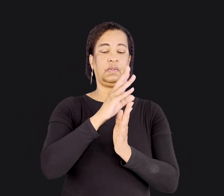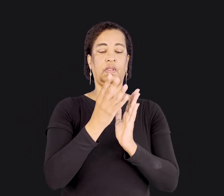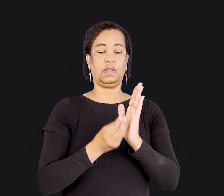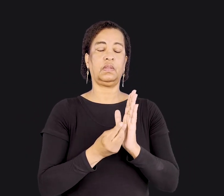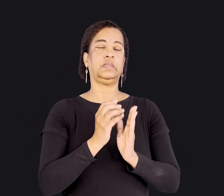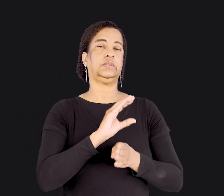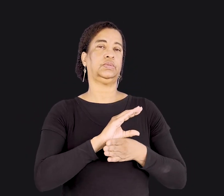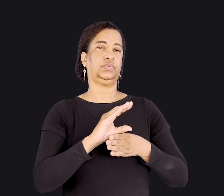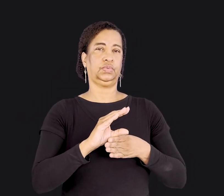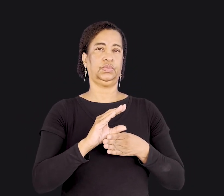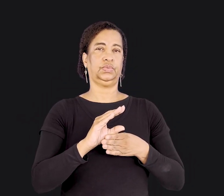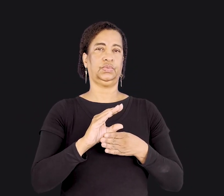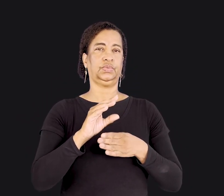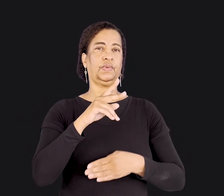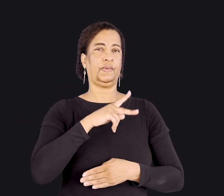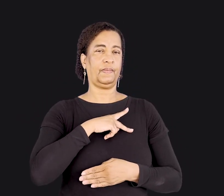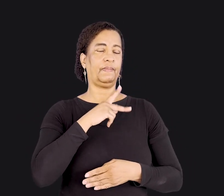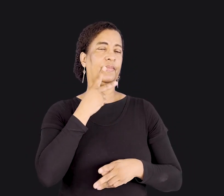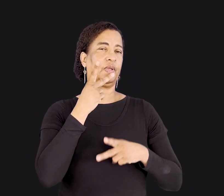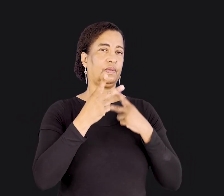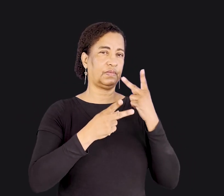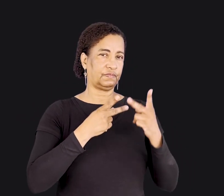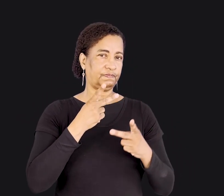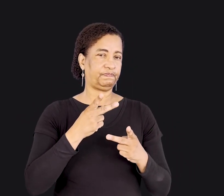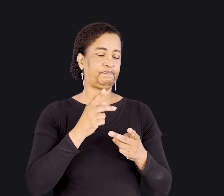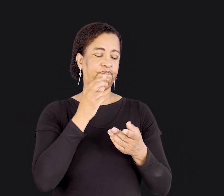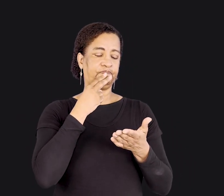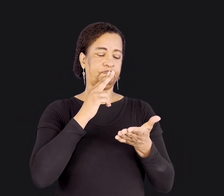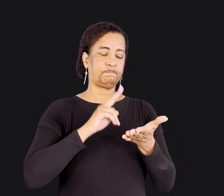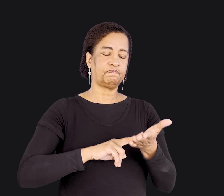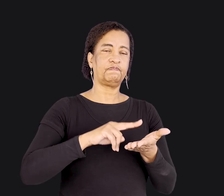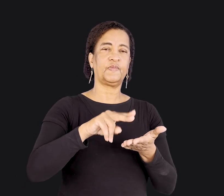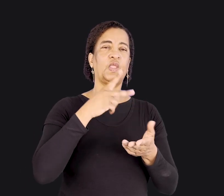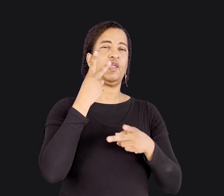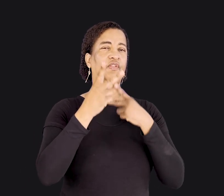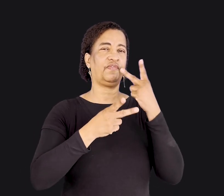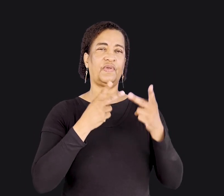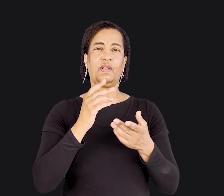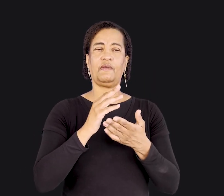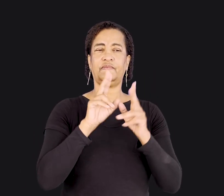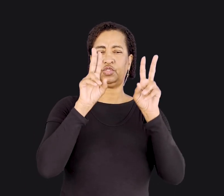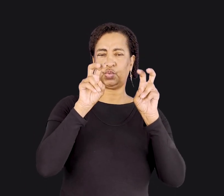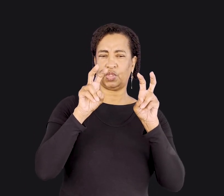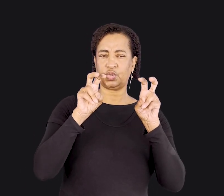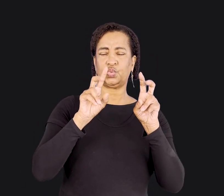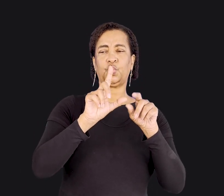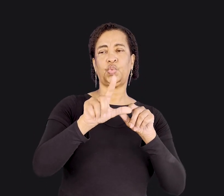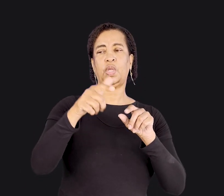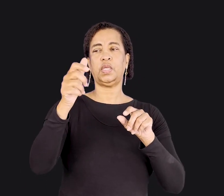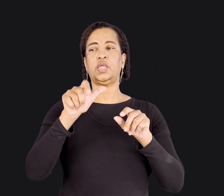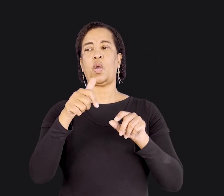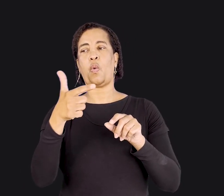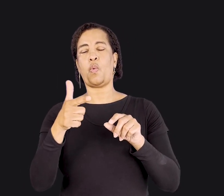Corinto. Paulo fazia muitos parênteses nas suas cartas. Começava a falar sobre um assunto, ia para outro e